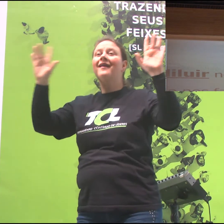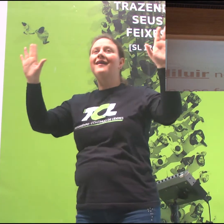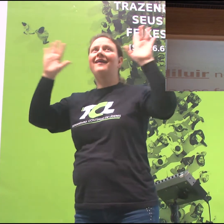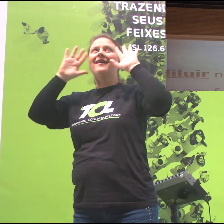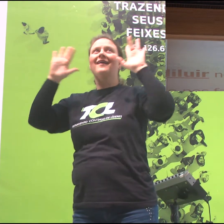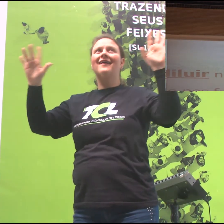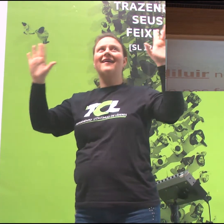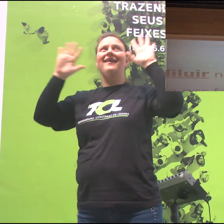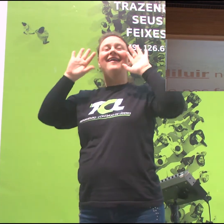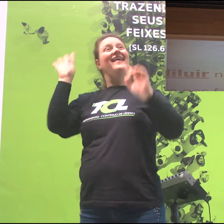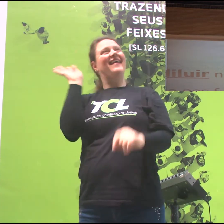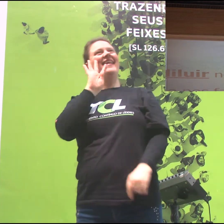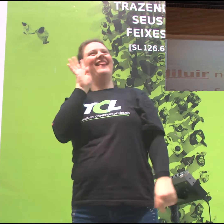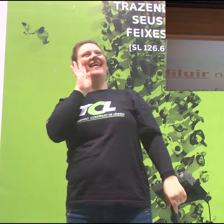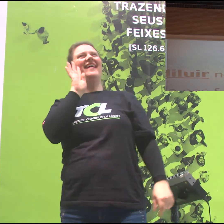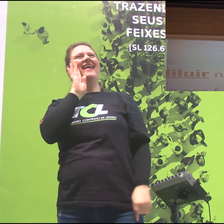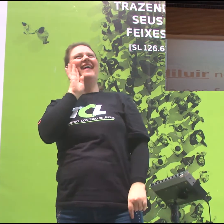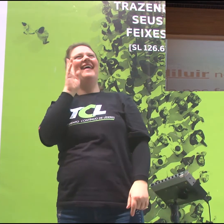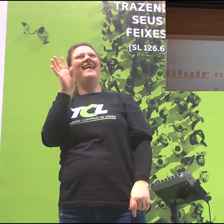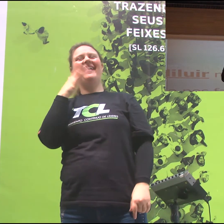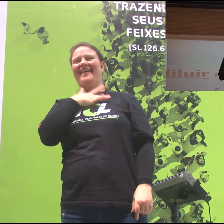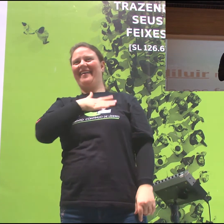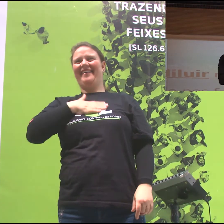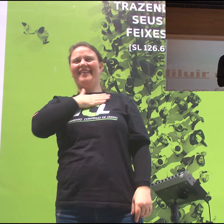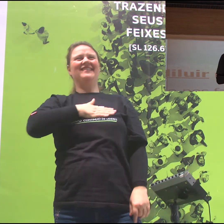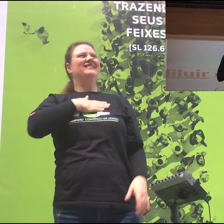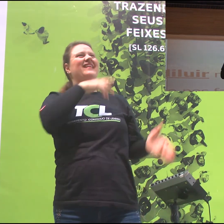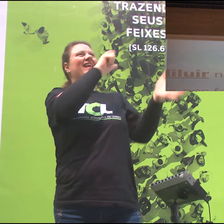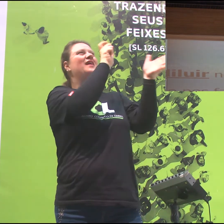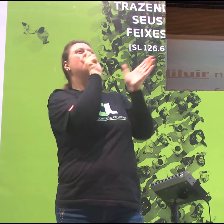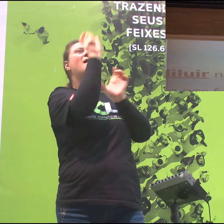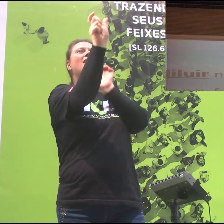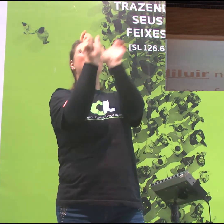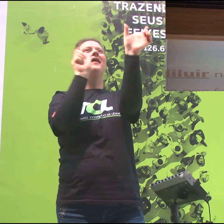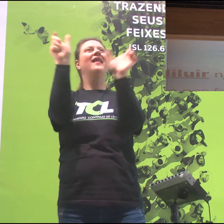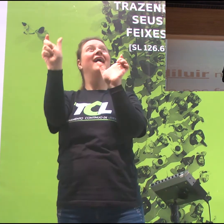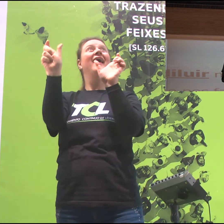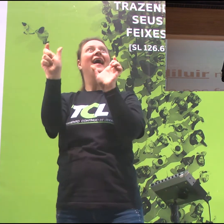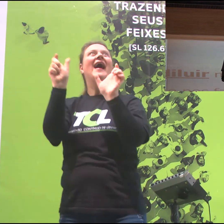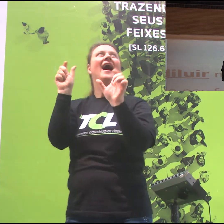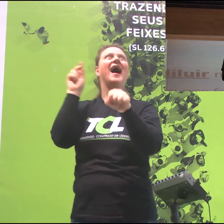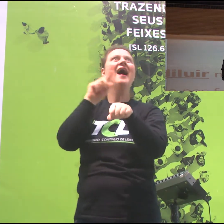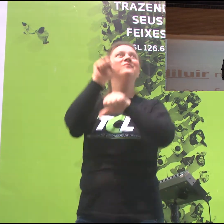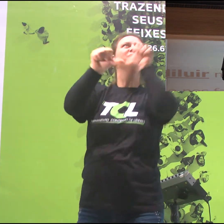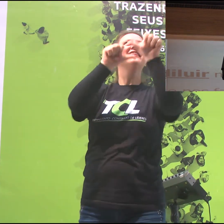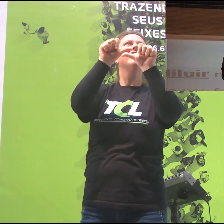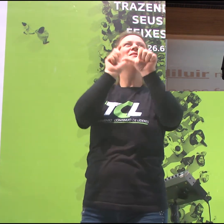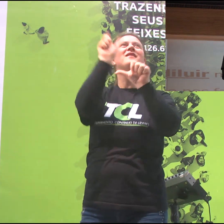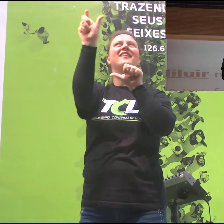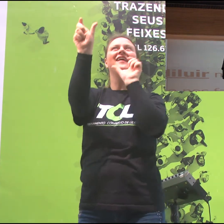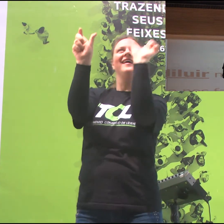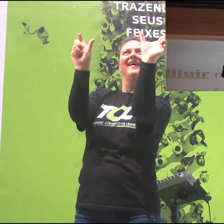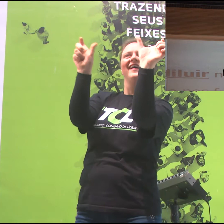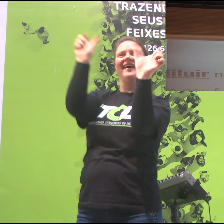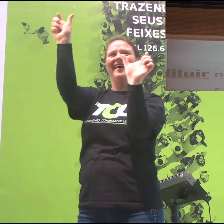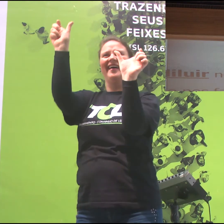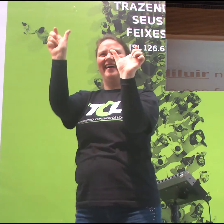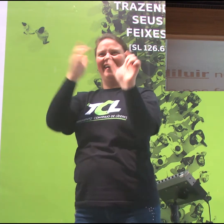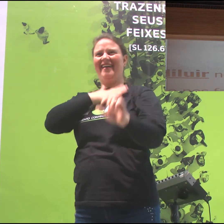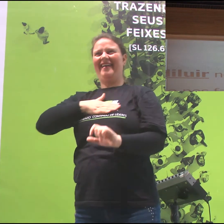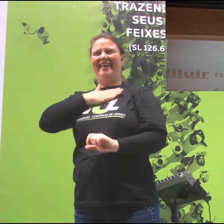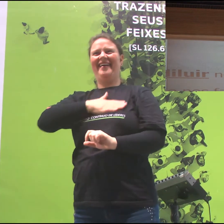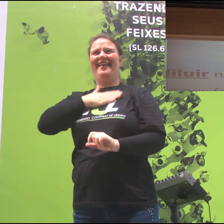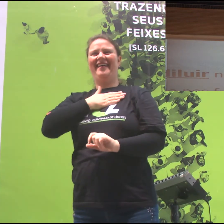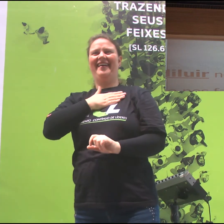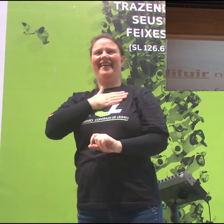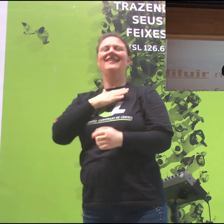disso aqui. É divertido. Você fica ali na expectativa de preencher, né? Vamos lá. Ele faz